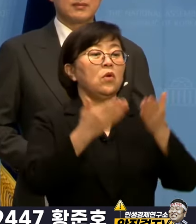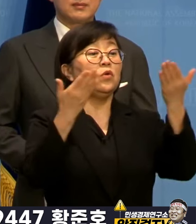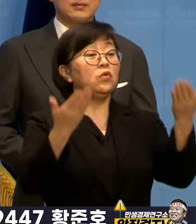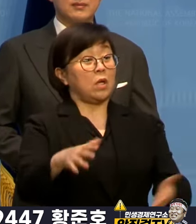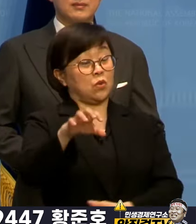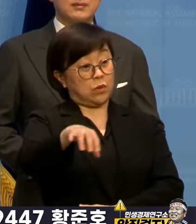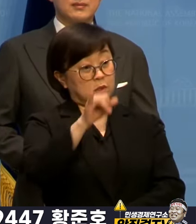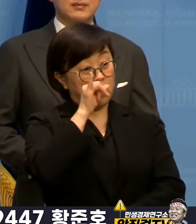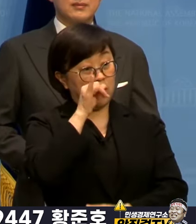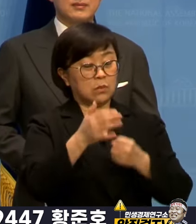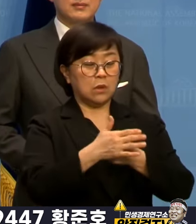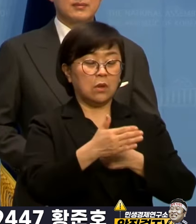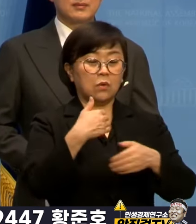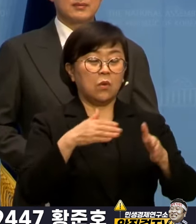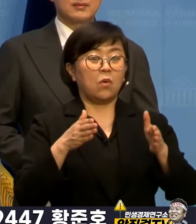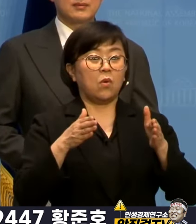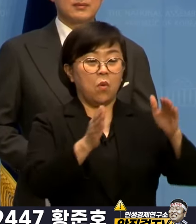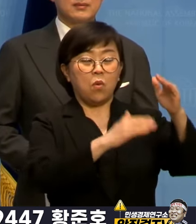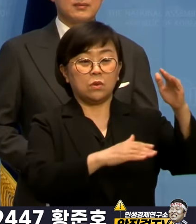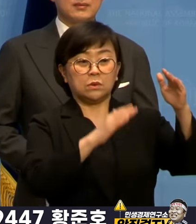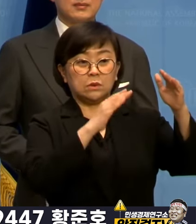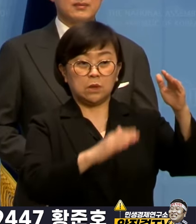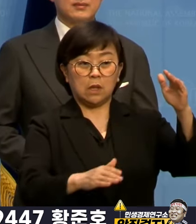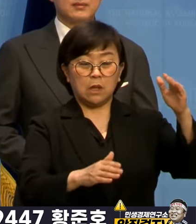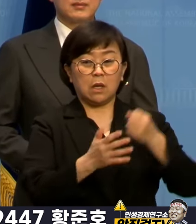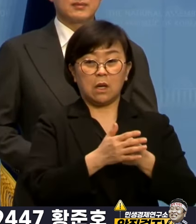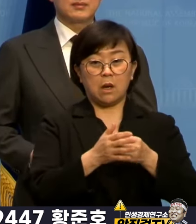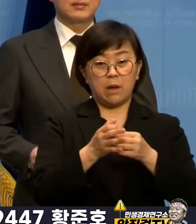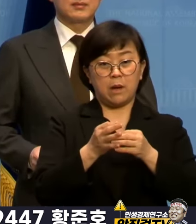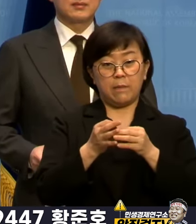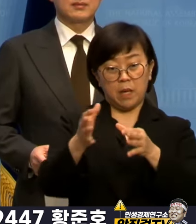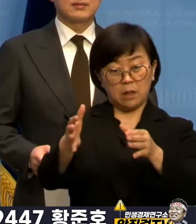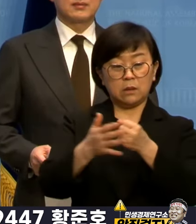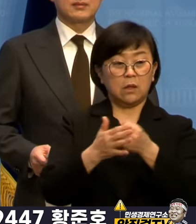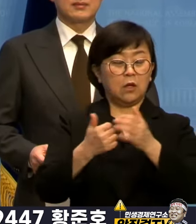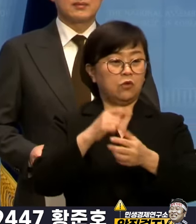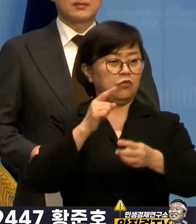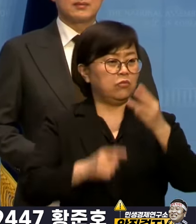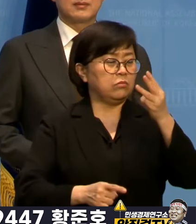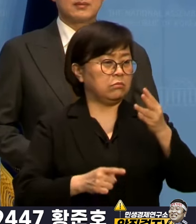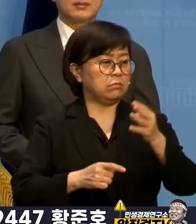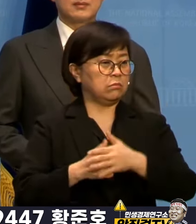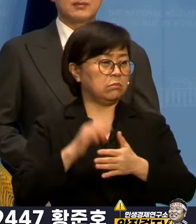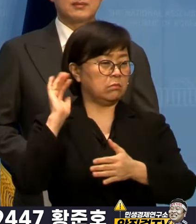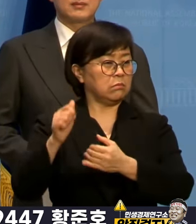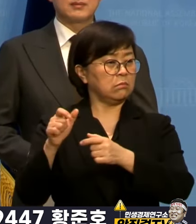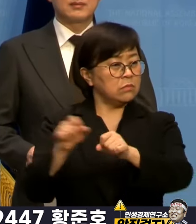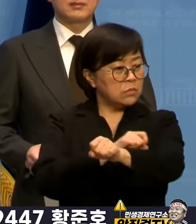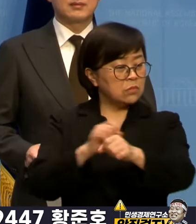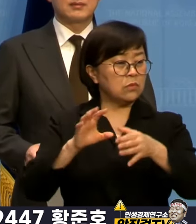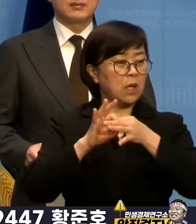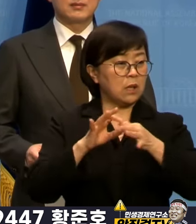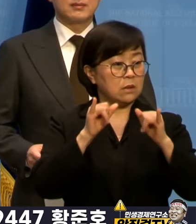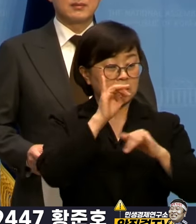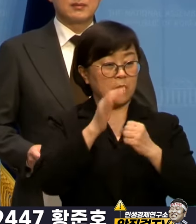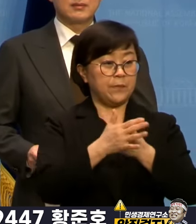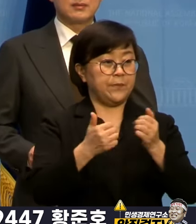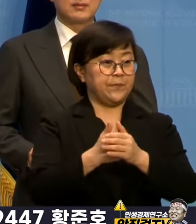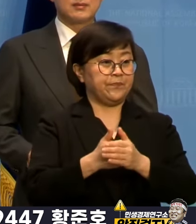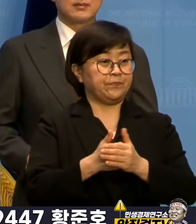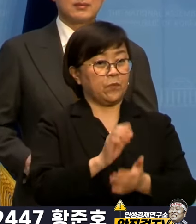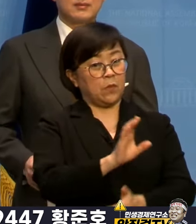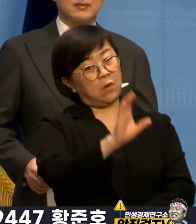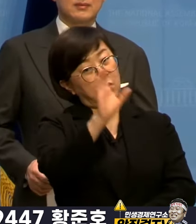휴게소가 생기는데 도로공사가 바뀌자는 것을 갑자기 윤석열 대통령이 특수관계인 이름으로 추정되는 이에 대해